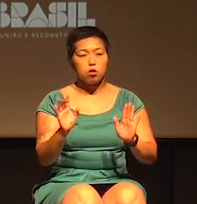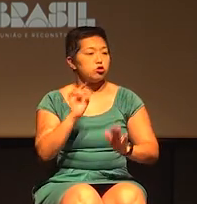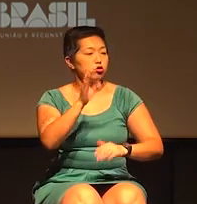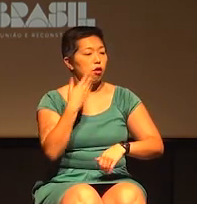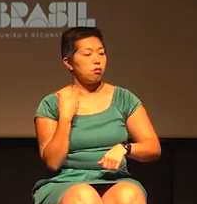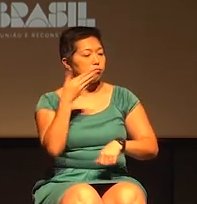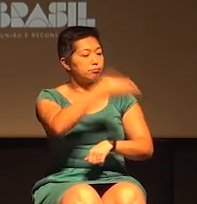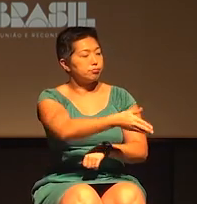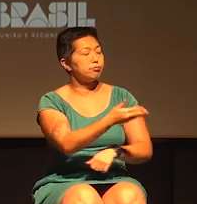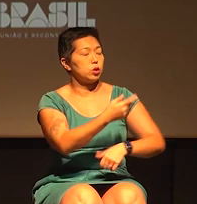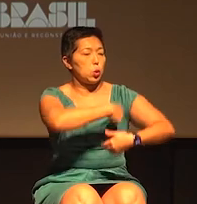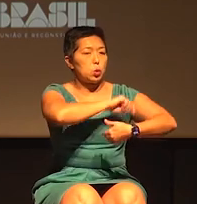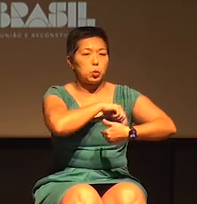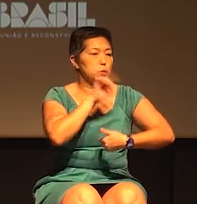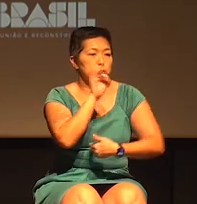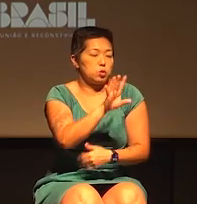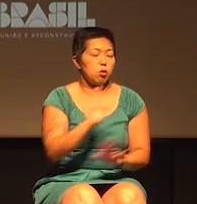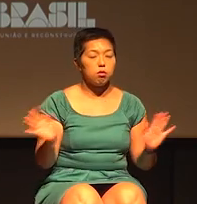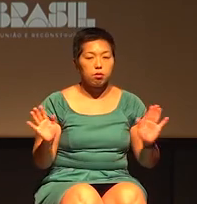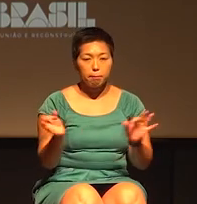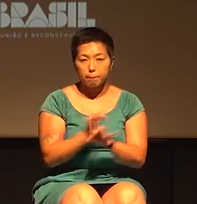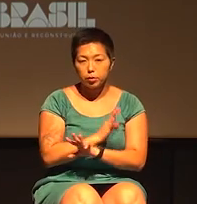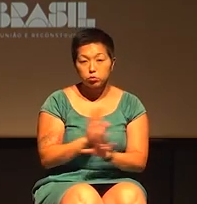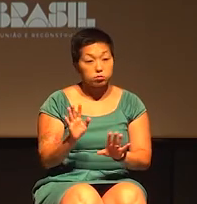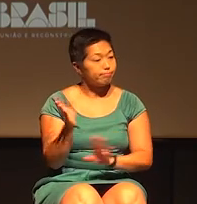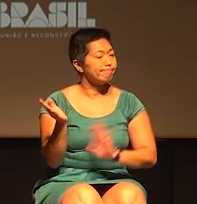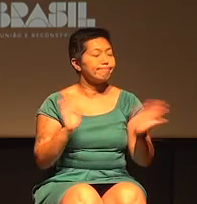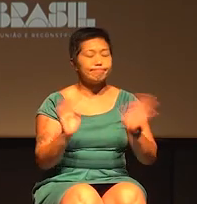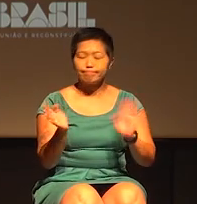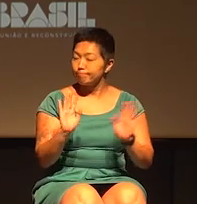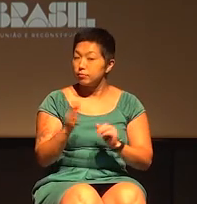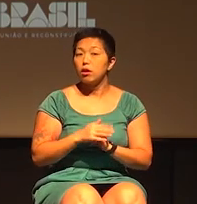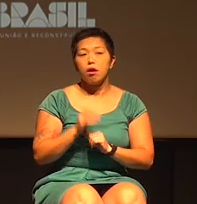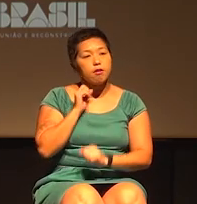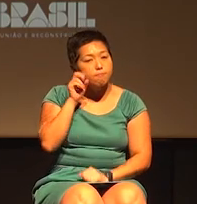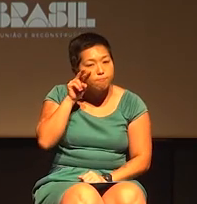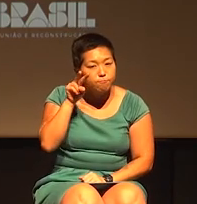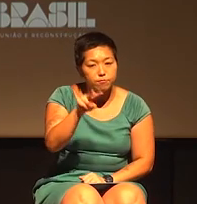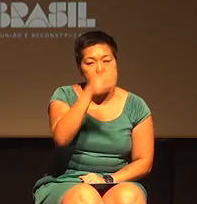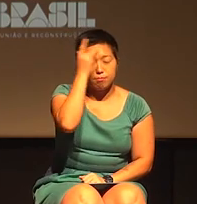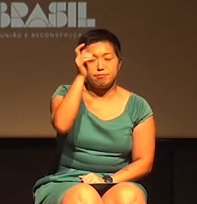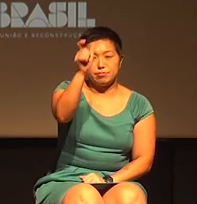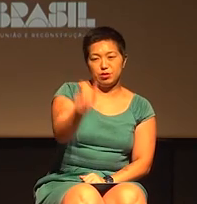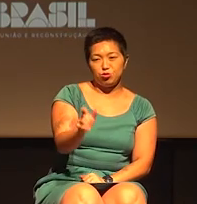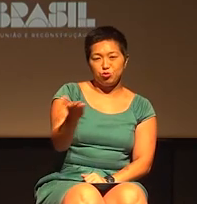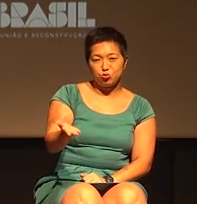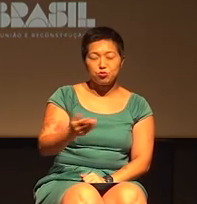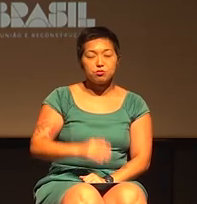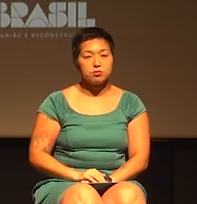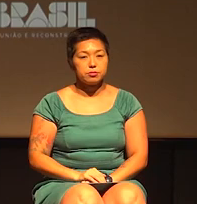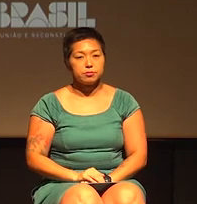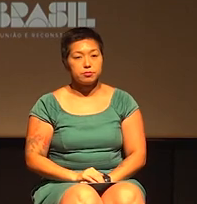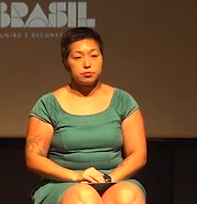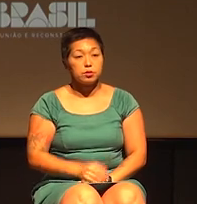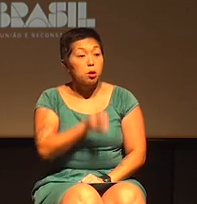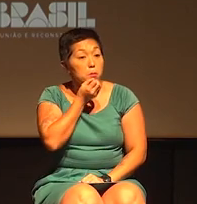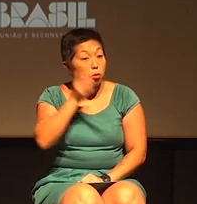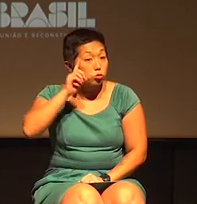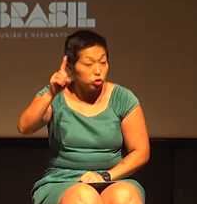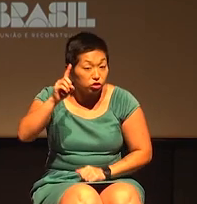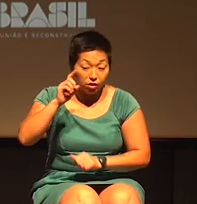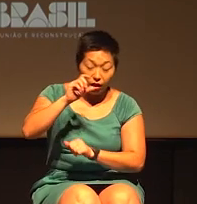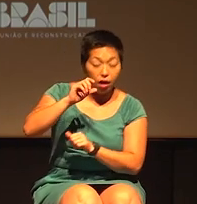só fazer comida não você não tá ali só fazendo comida você tá enxergando o outro você tá ali o seu bom dia